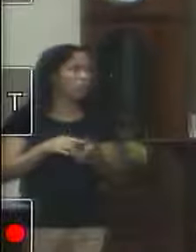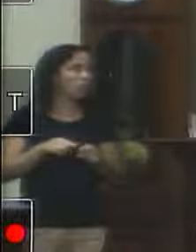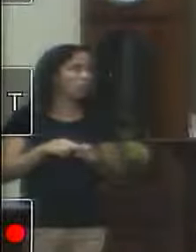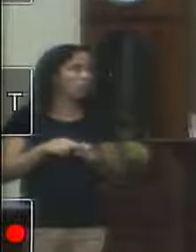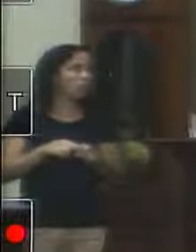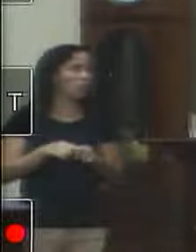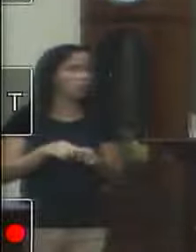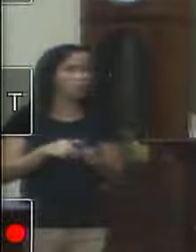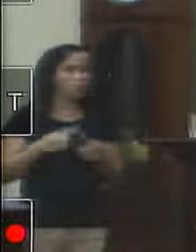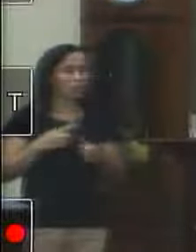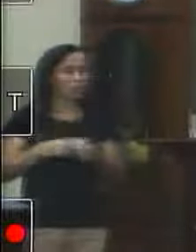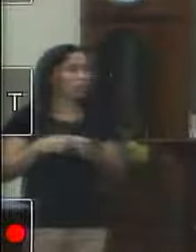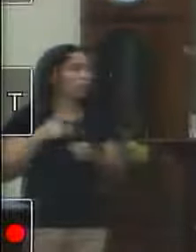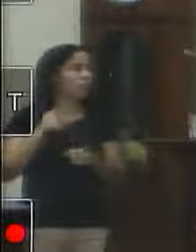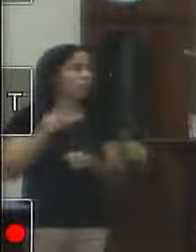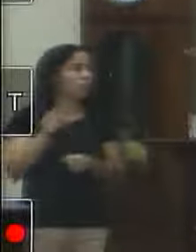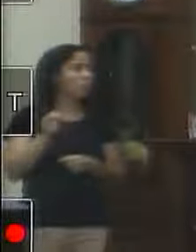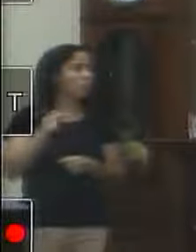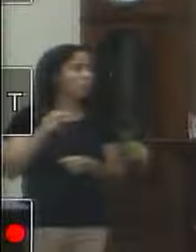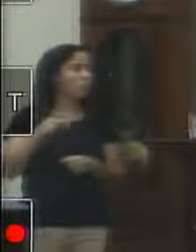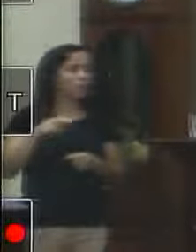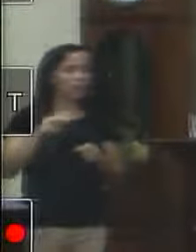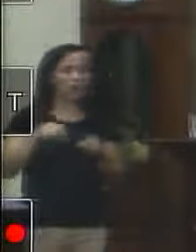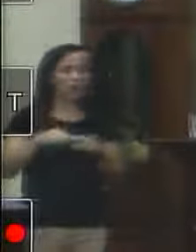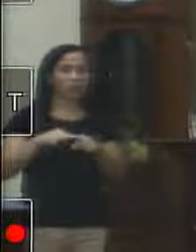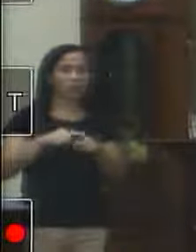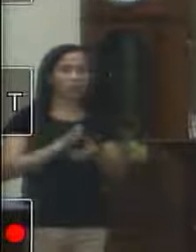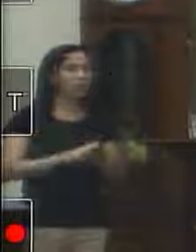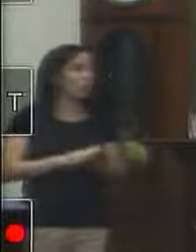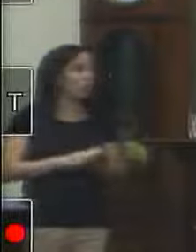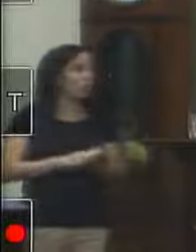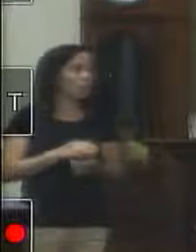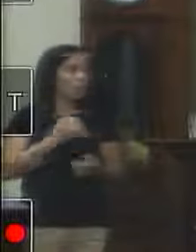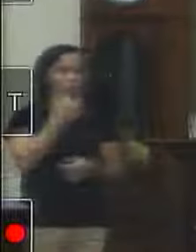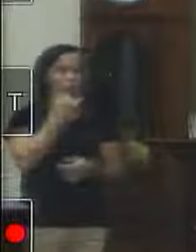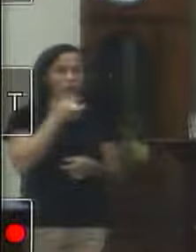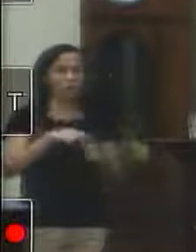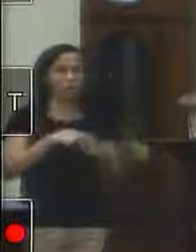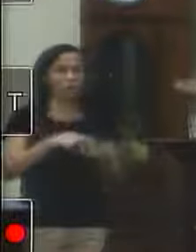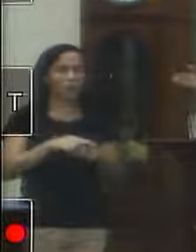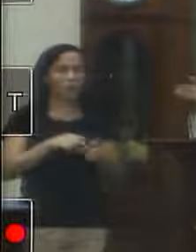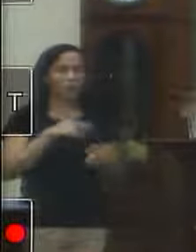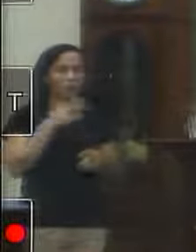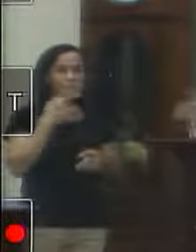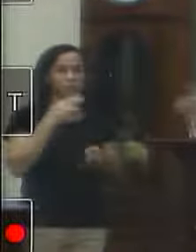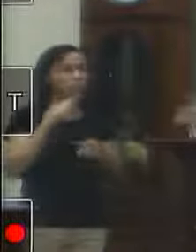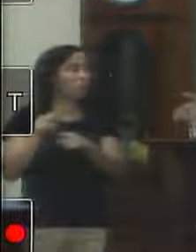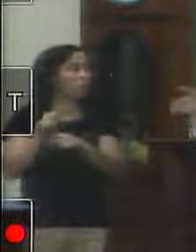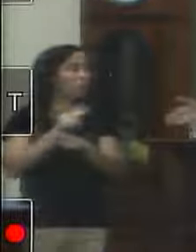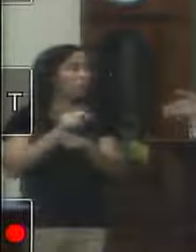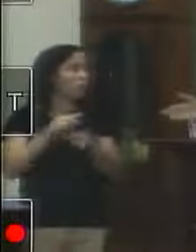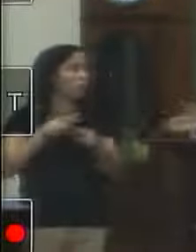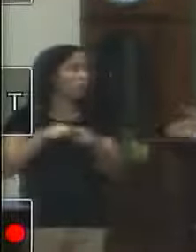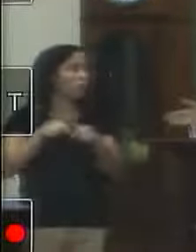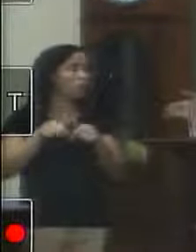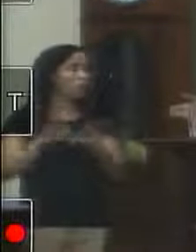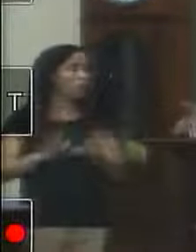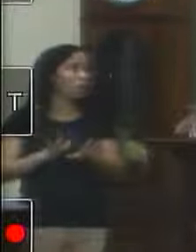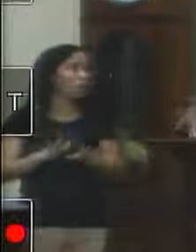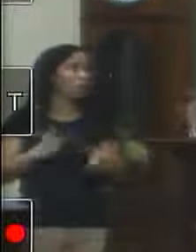do distrito de Parapeúna, me desculpe, eu me expressei mal, mas a fiscalização também foi feita da mesma